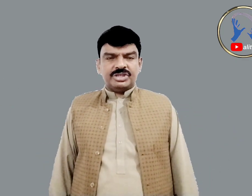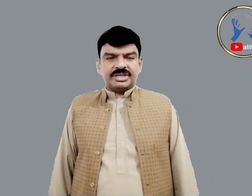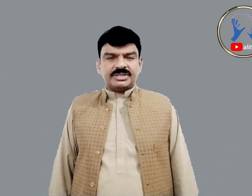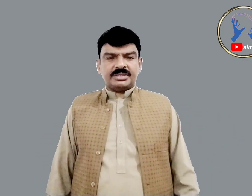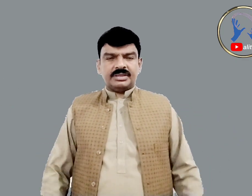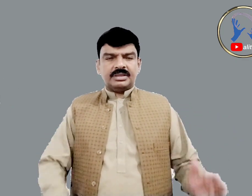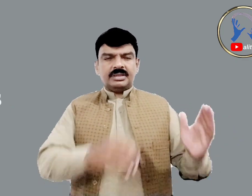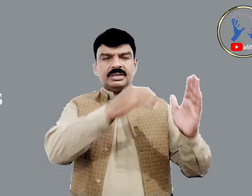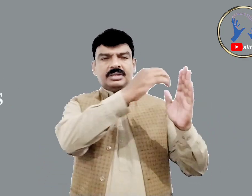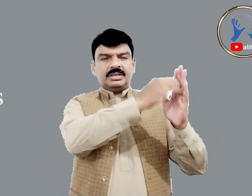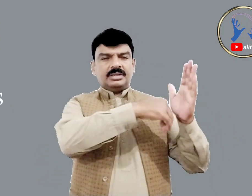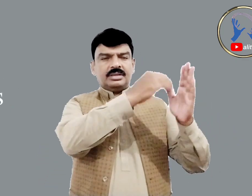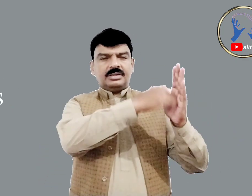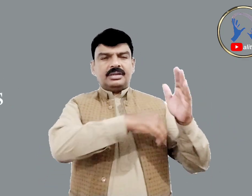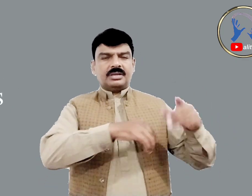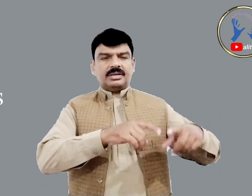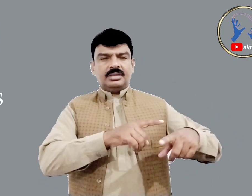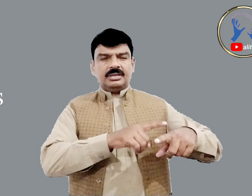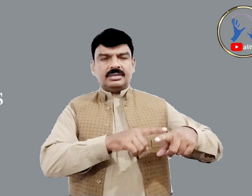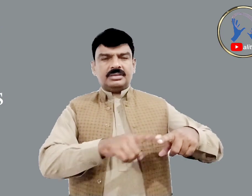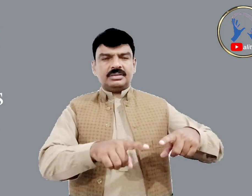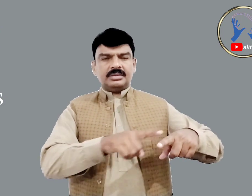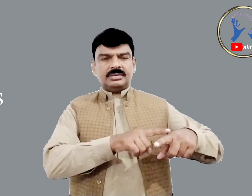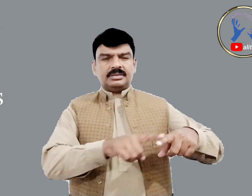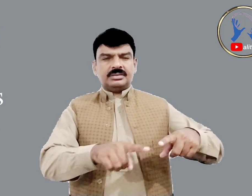स्टिक्स लकड़ी